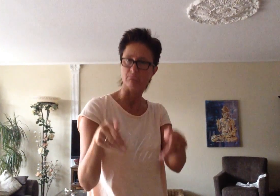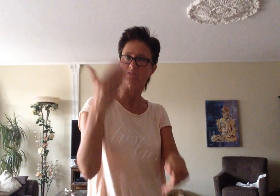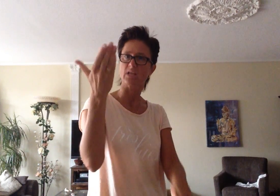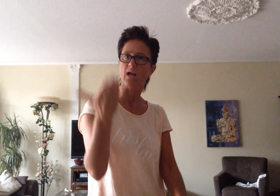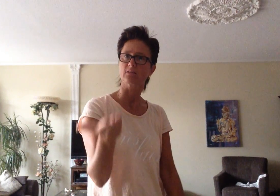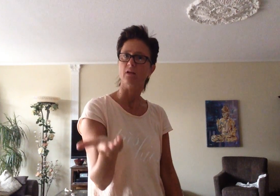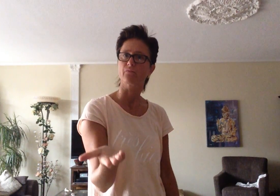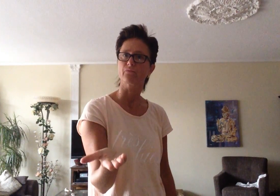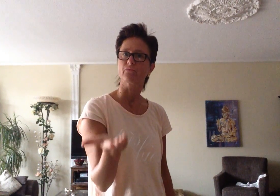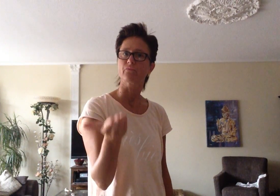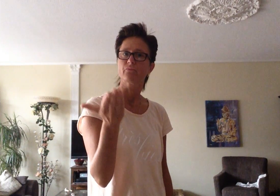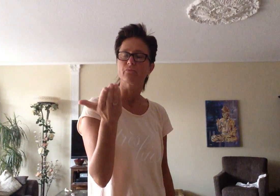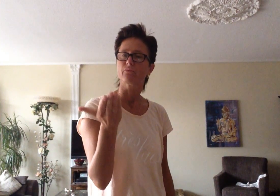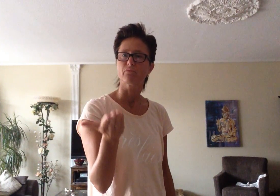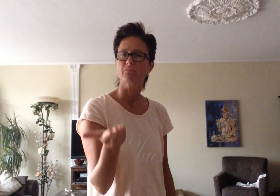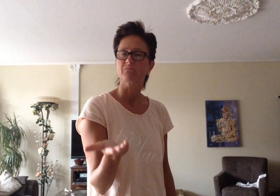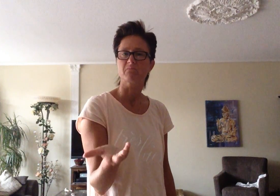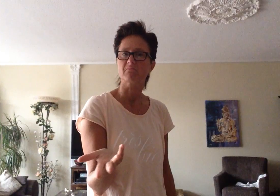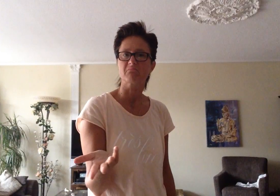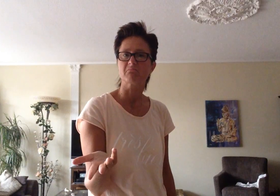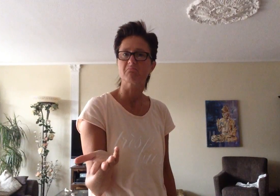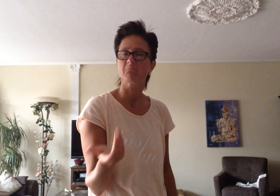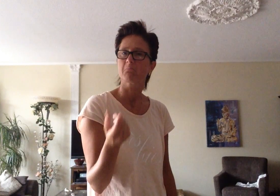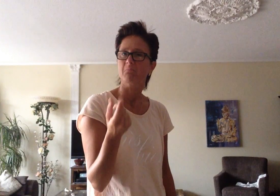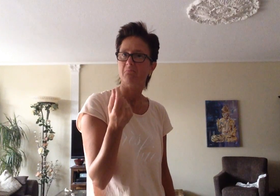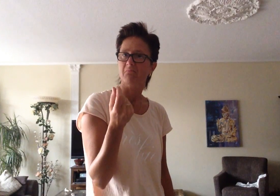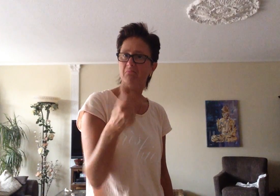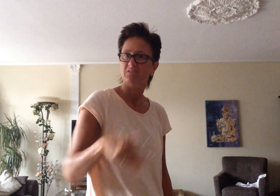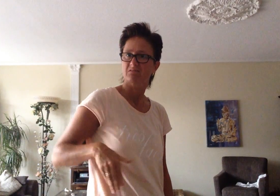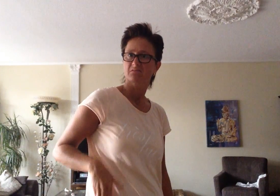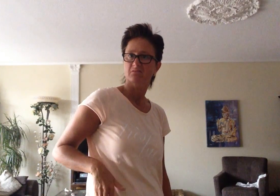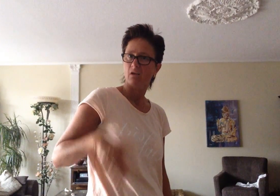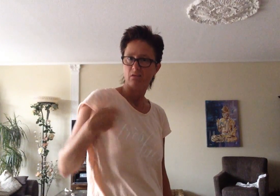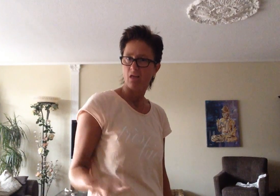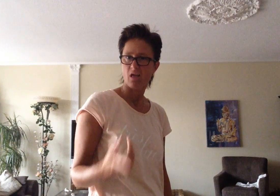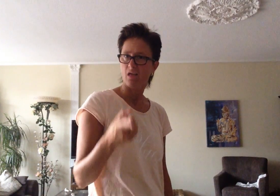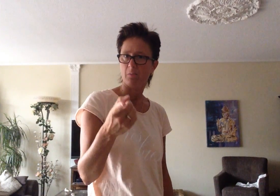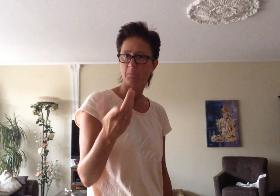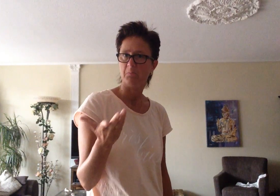Kasteiden, en ook geen piek meer in je zaal.